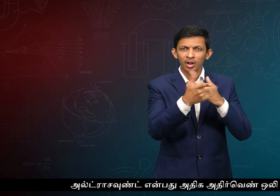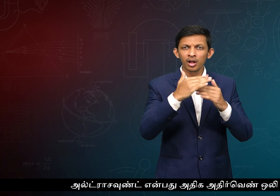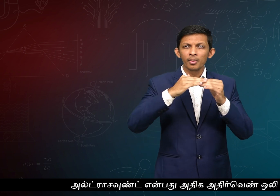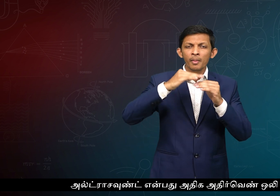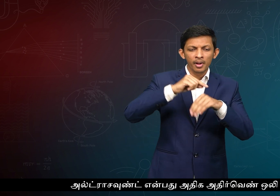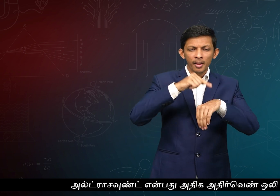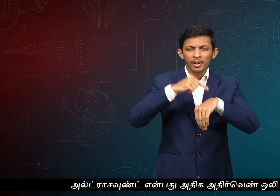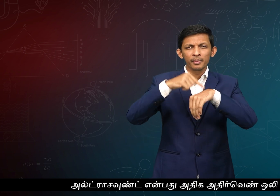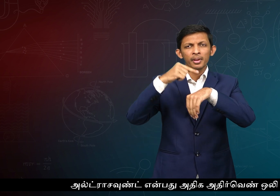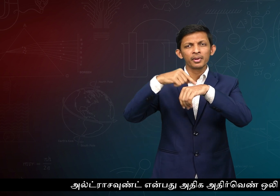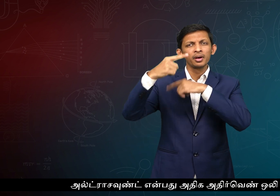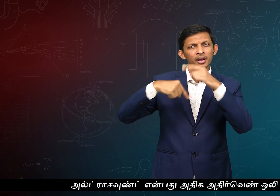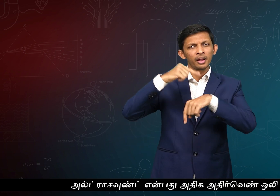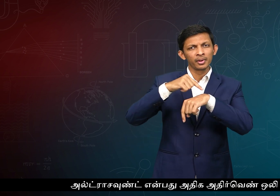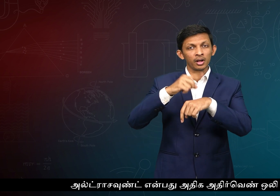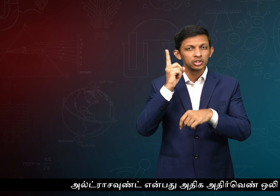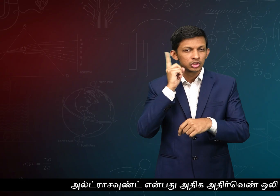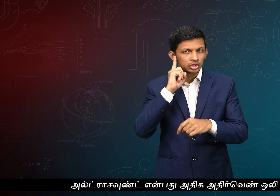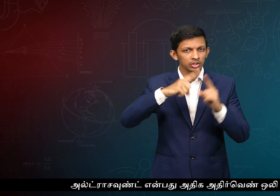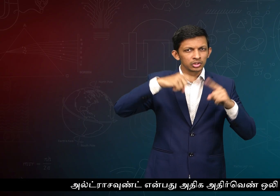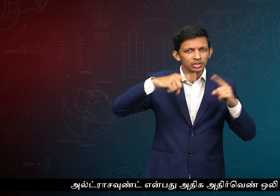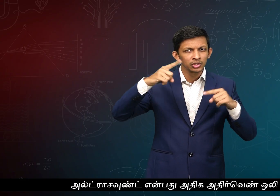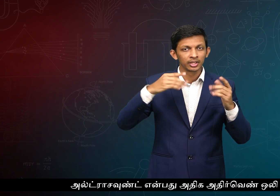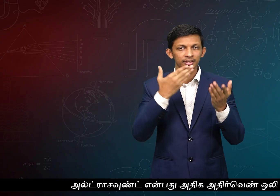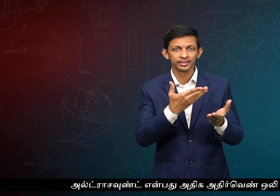அல்ட்ராசவுண்ட் என்பது அதிக அதிர்வெண் ஒலி அலைகள்.